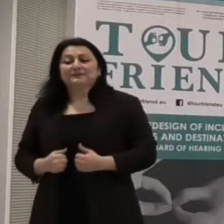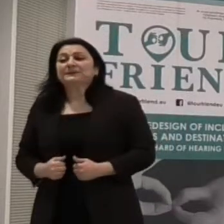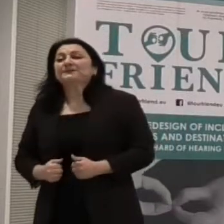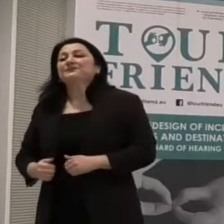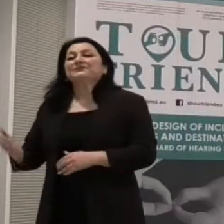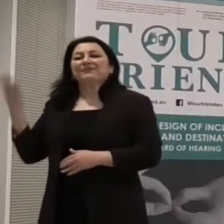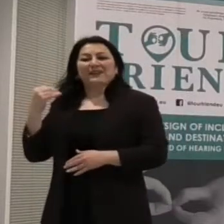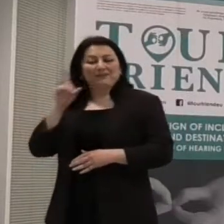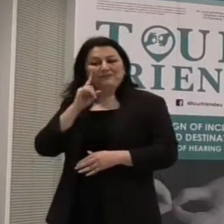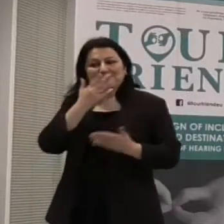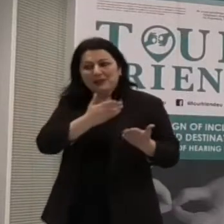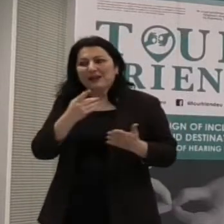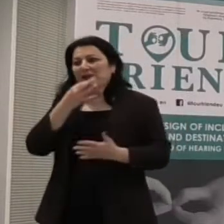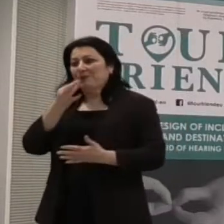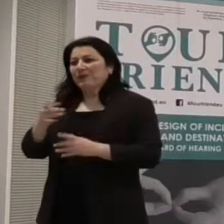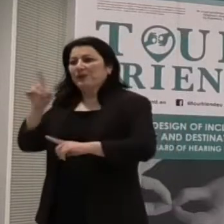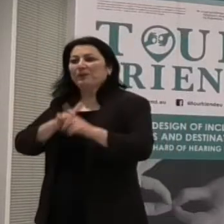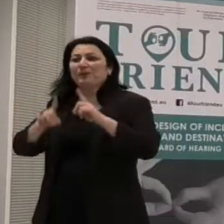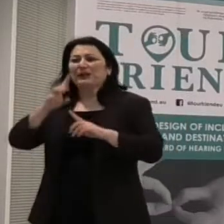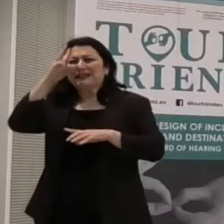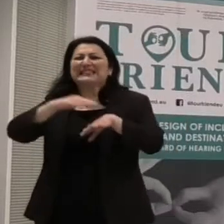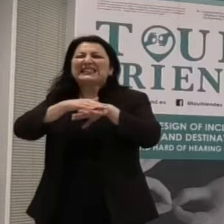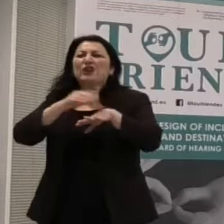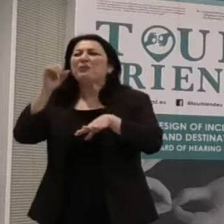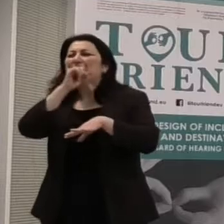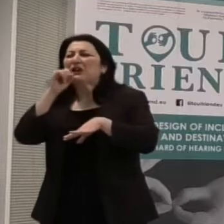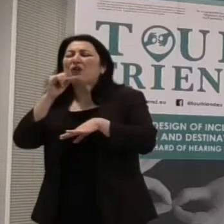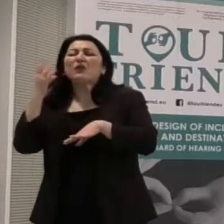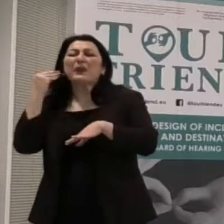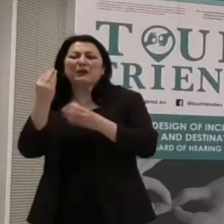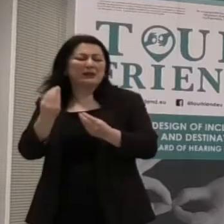Όπως είπε και η προλαλήσσα, ονομάζομαι Στάθης Γιώργος.